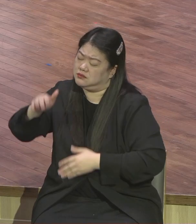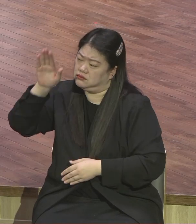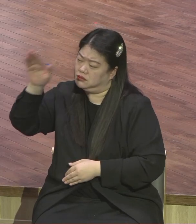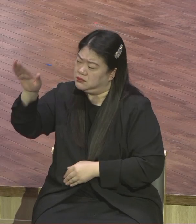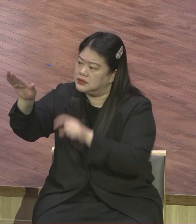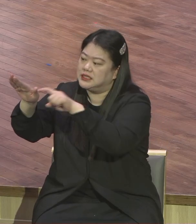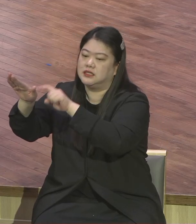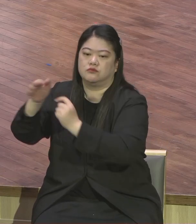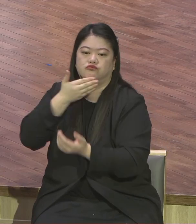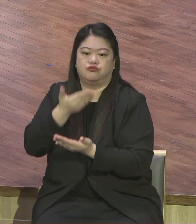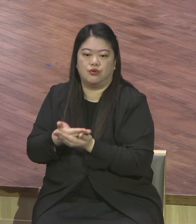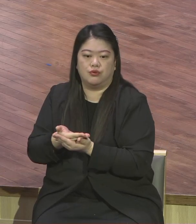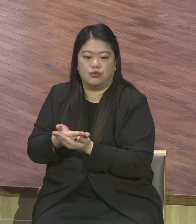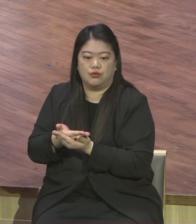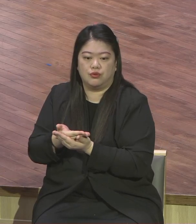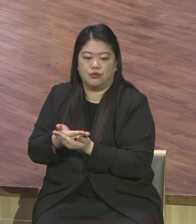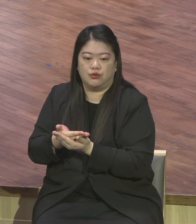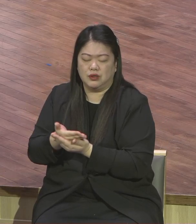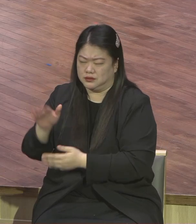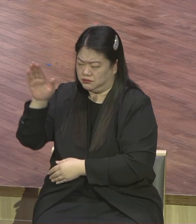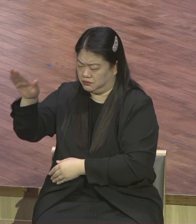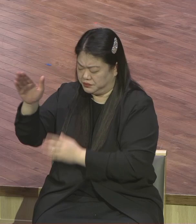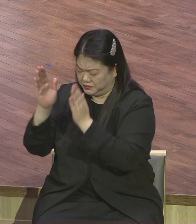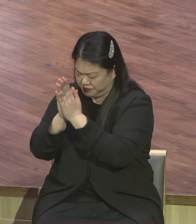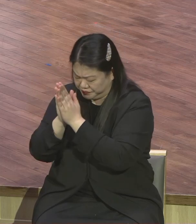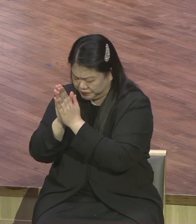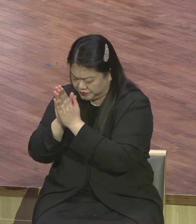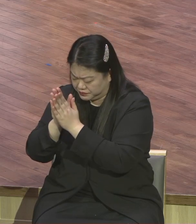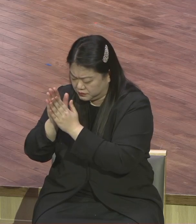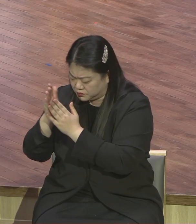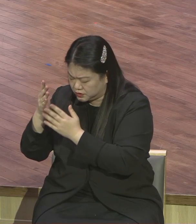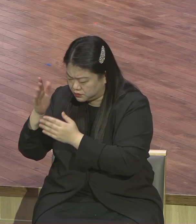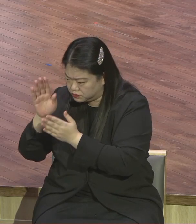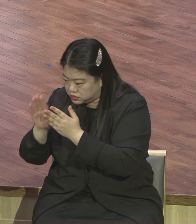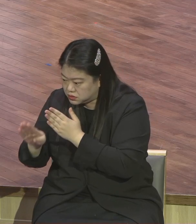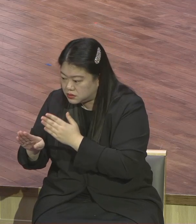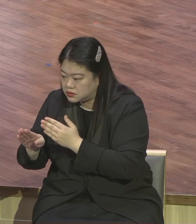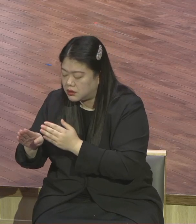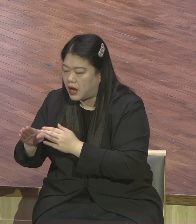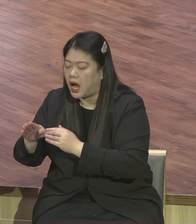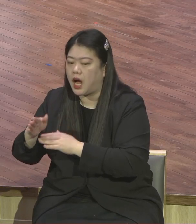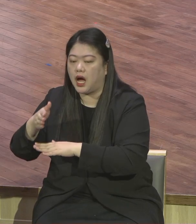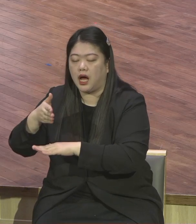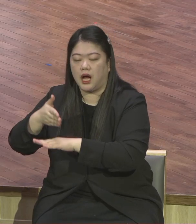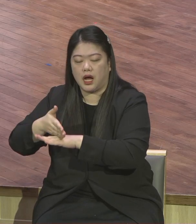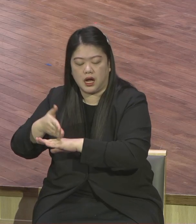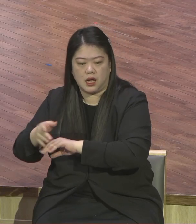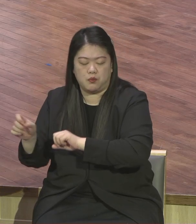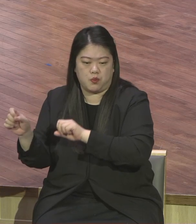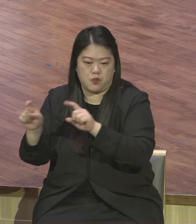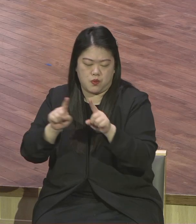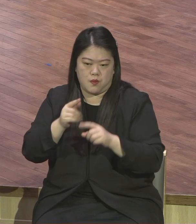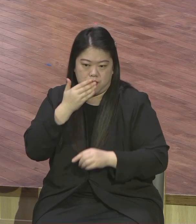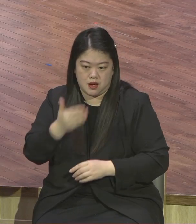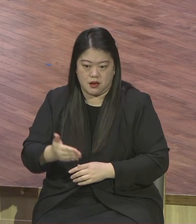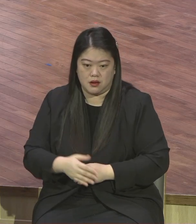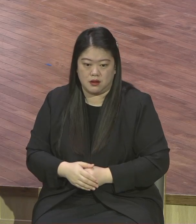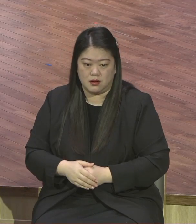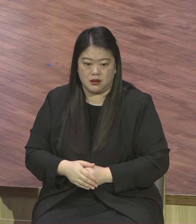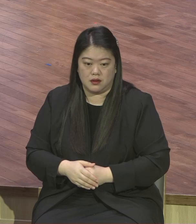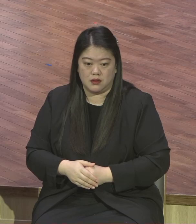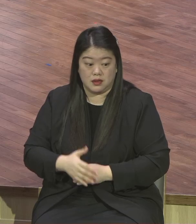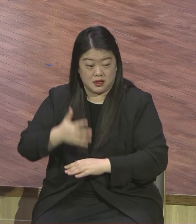앞에 감사할 수밖에 없는 증거를 주옵소서. 저는 그렇게 기도하죠. 그걸 합력하여 선을